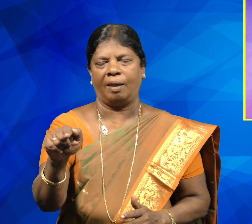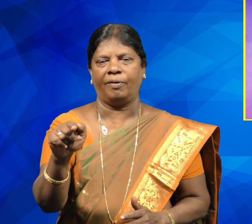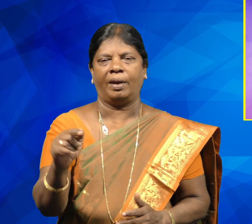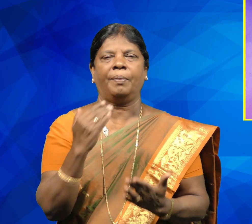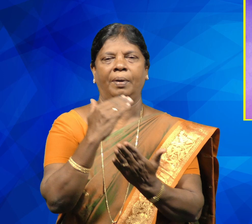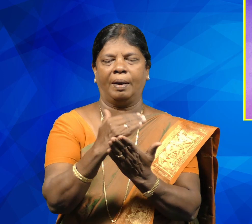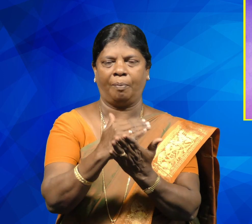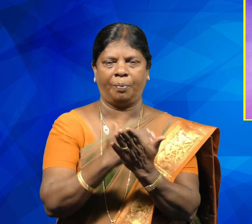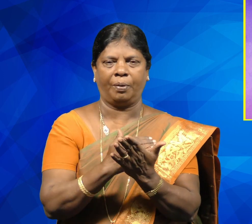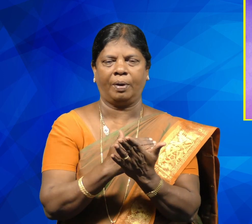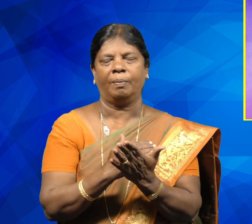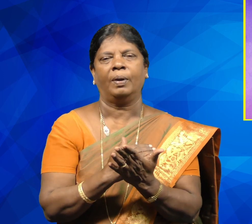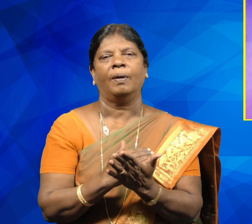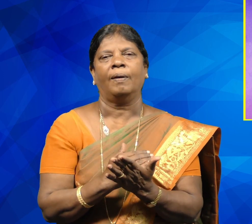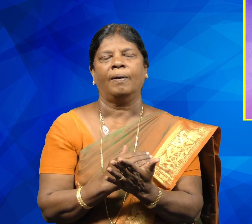யார் இவர் என்ற பெயரில்